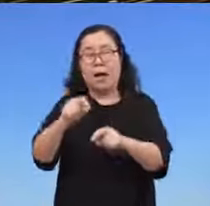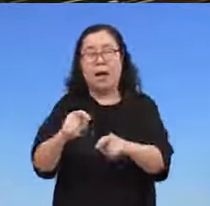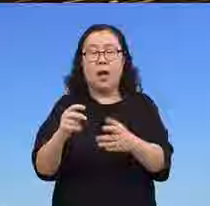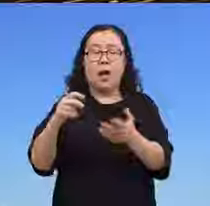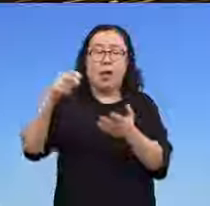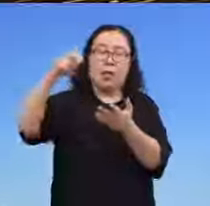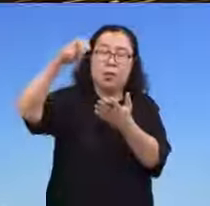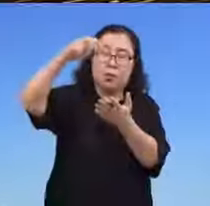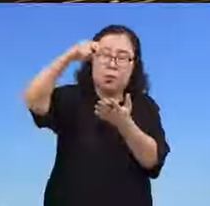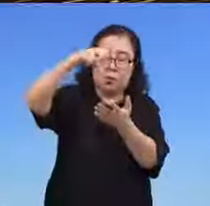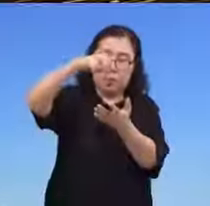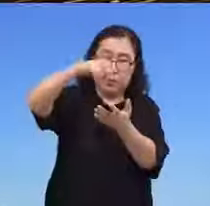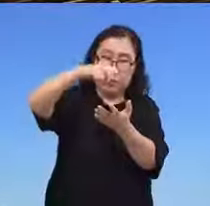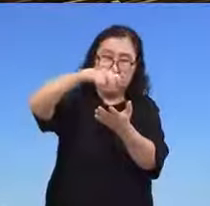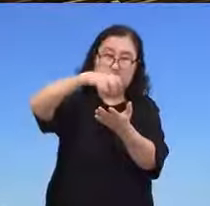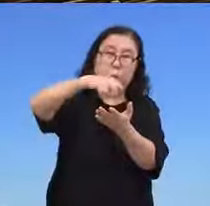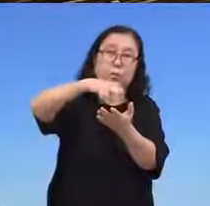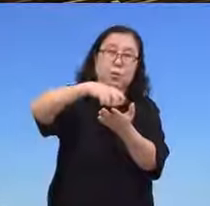무릎 꿇고